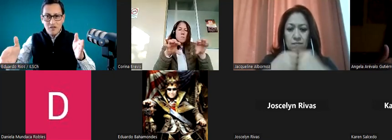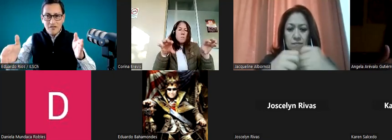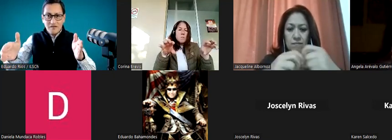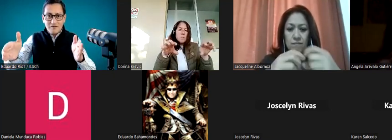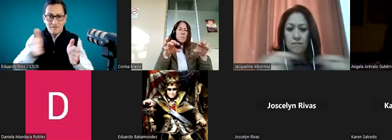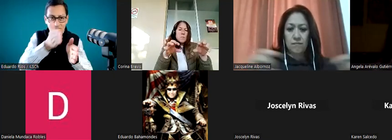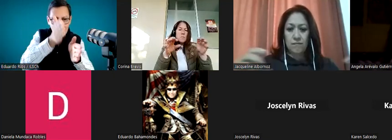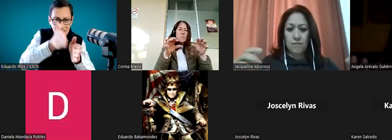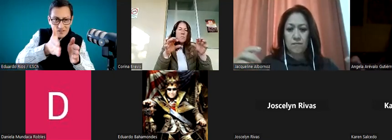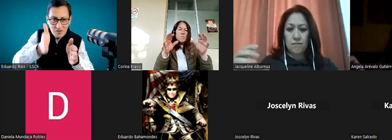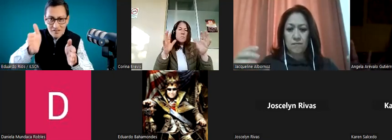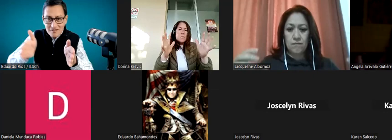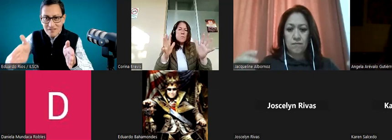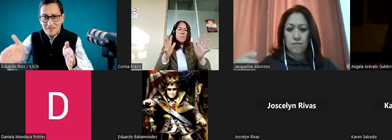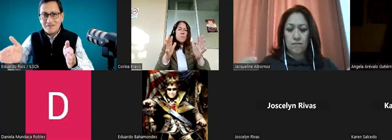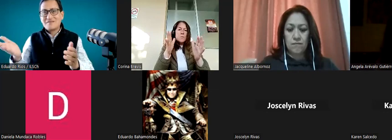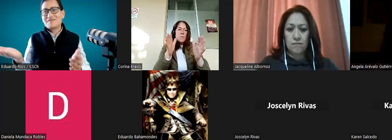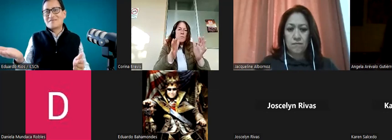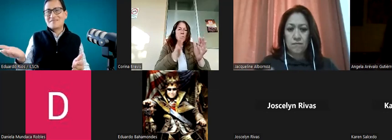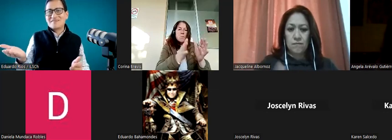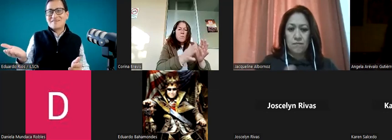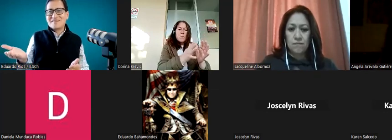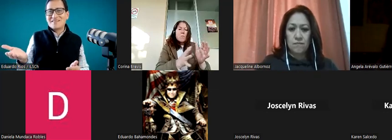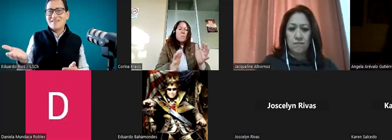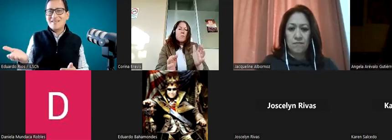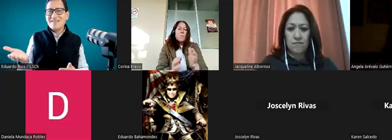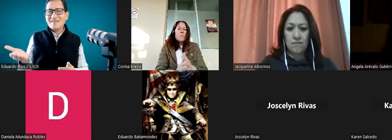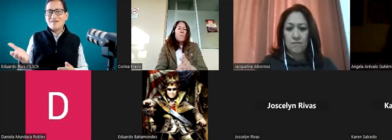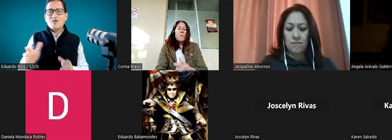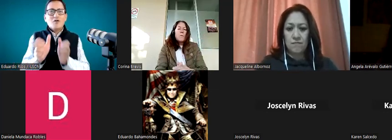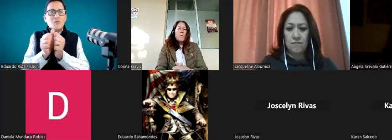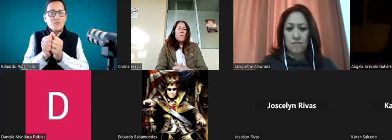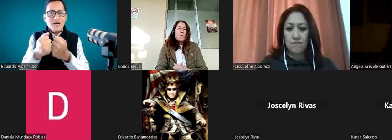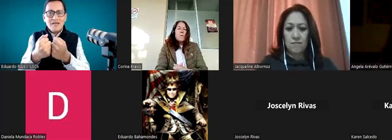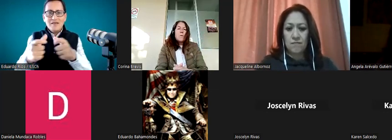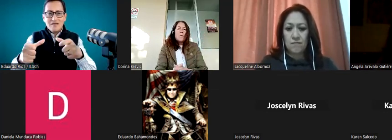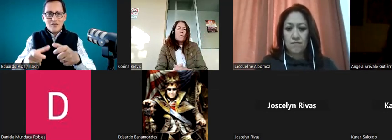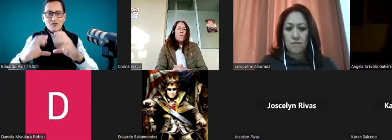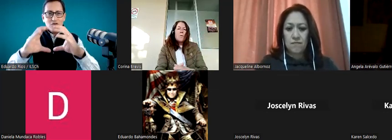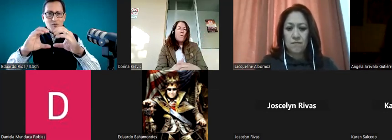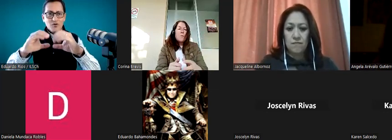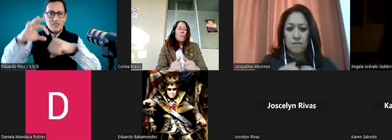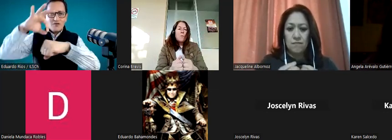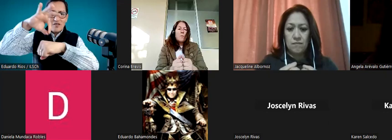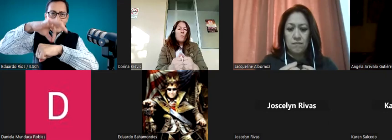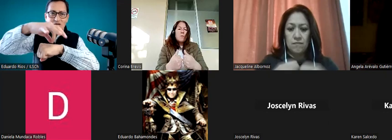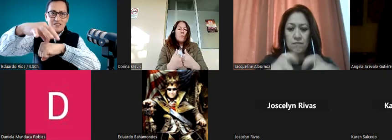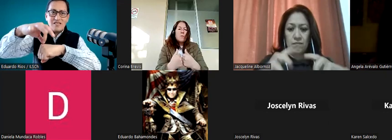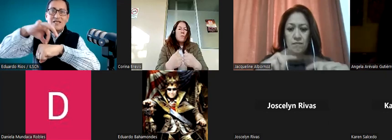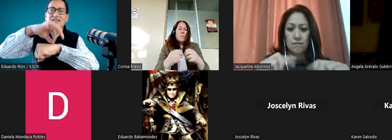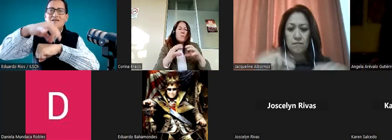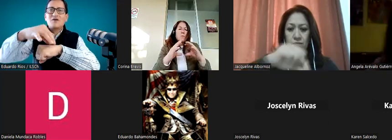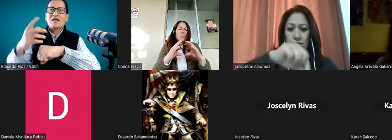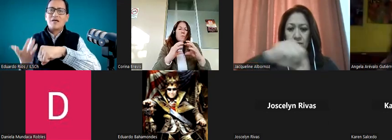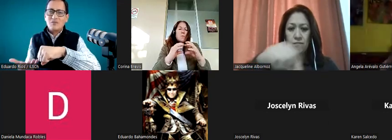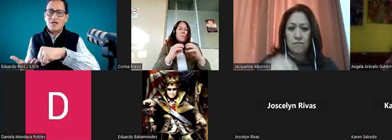de molde y que se corta así. ¿Se fijan? O pan redondo y esponjosito que tiene cositas,